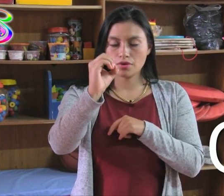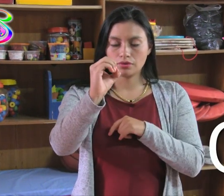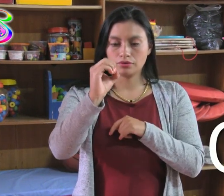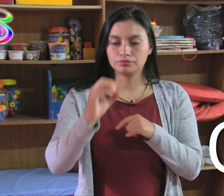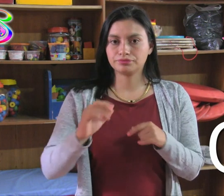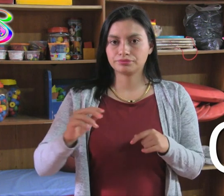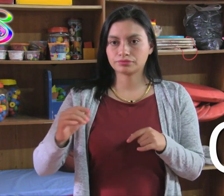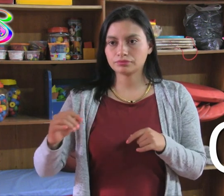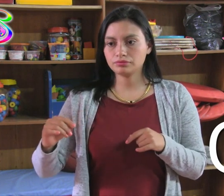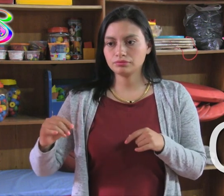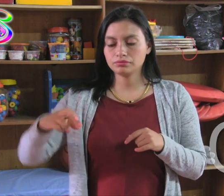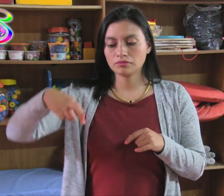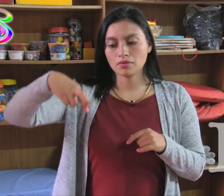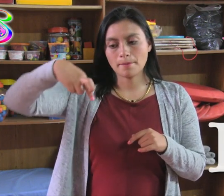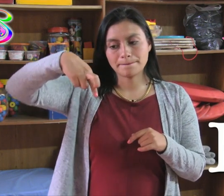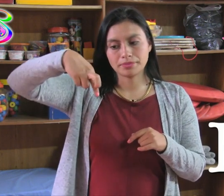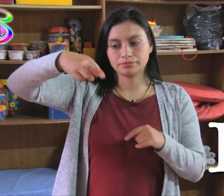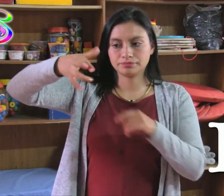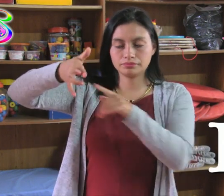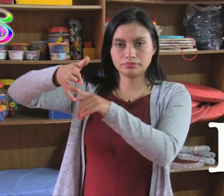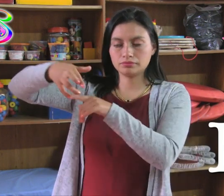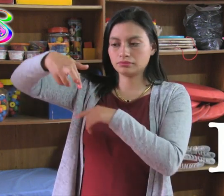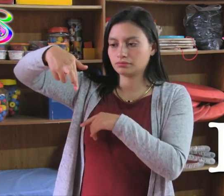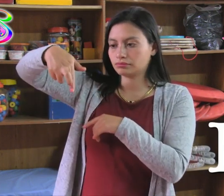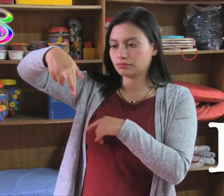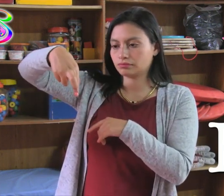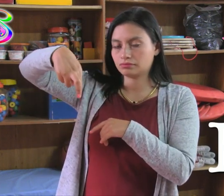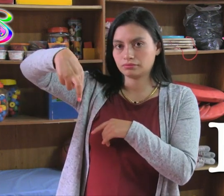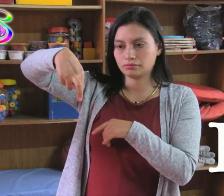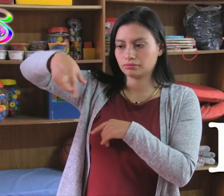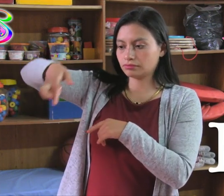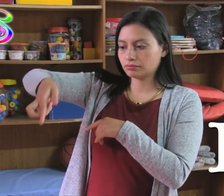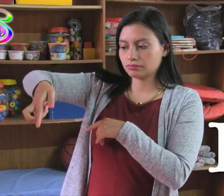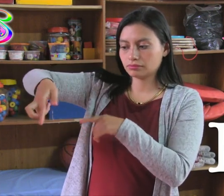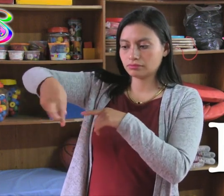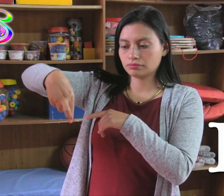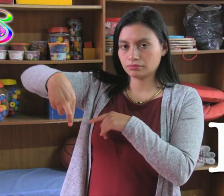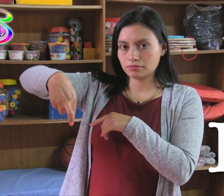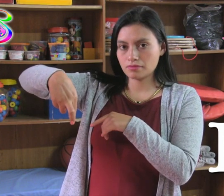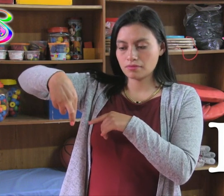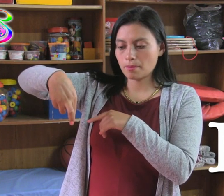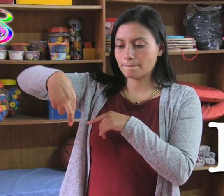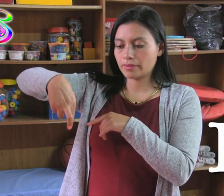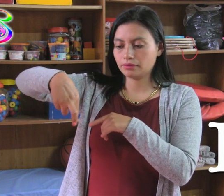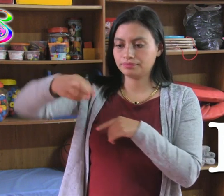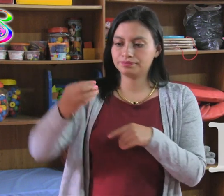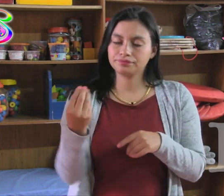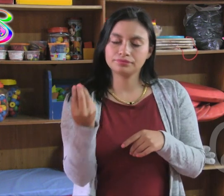dedos. Letra P, hacemos la P con el dedo índice y corazón. La